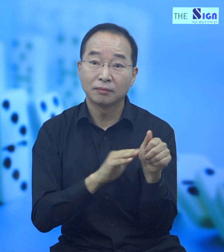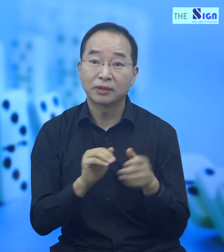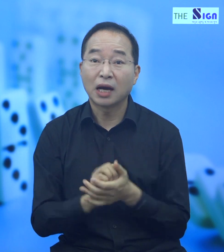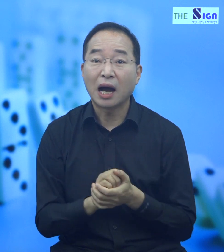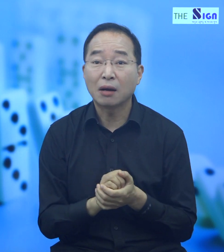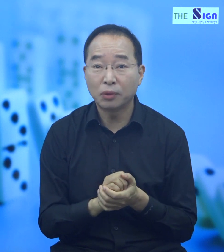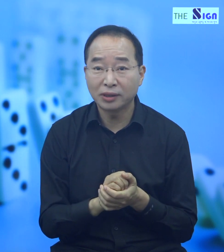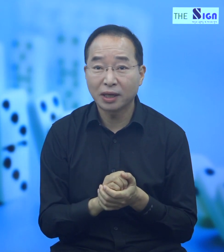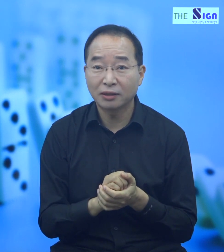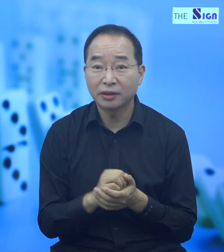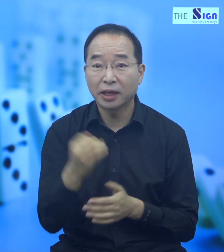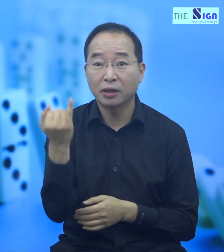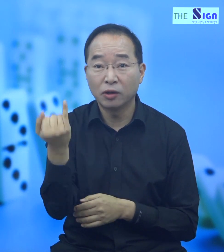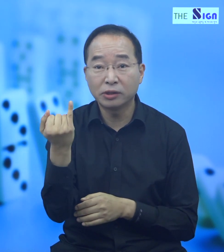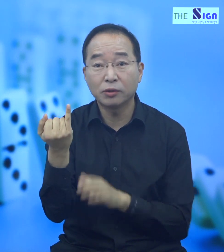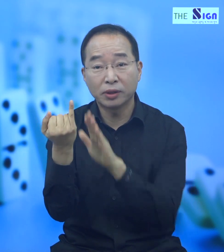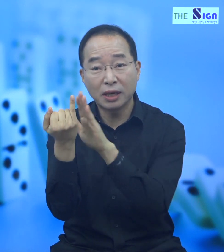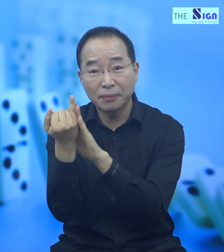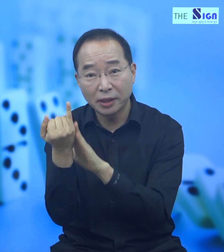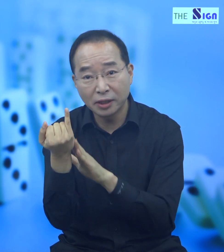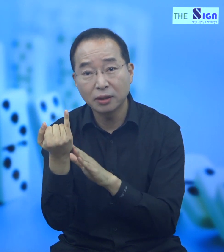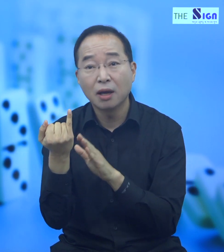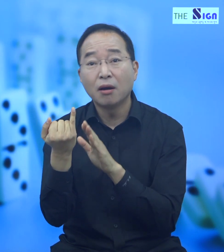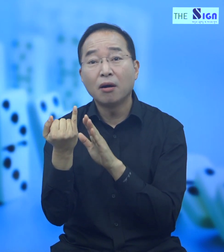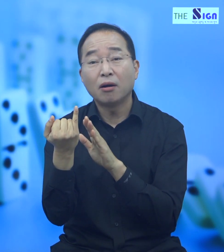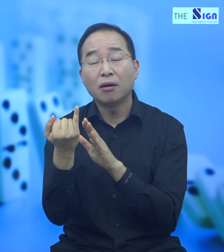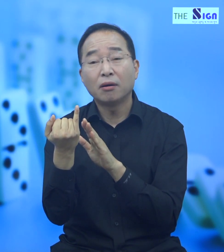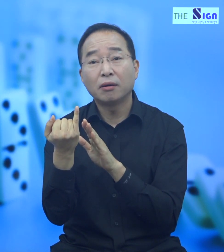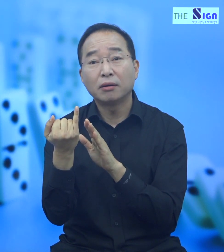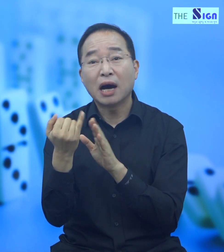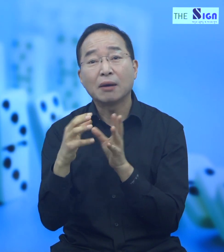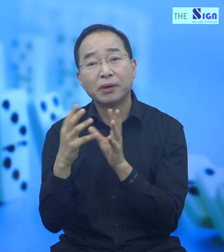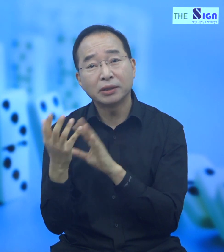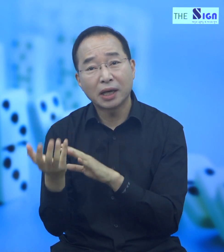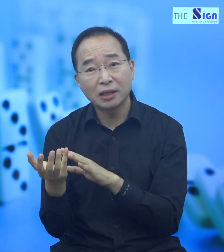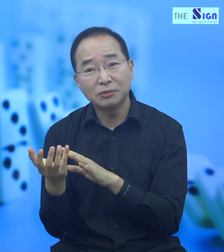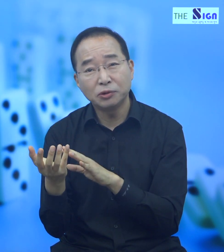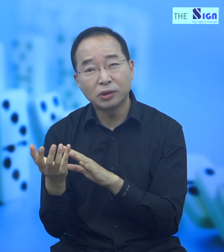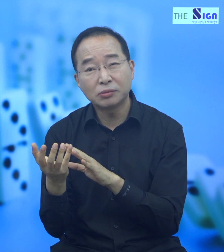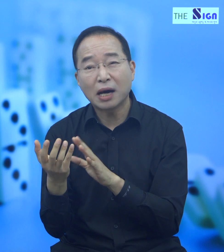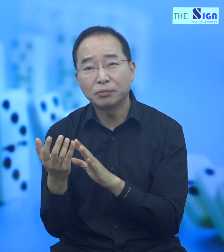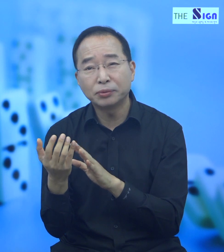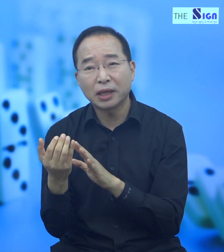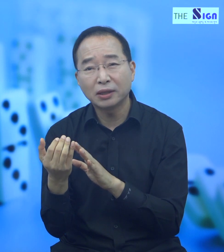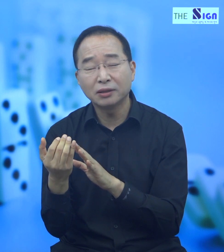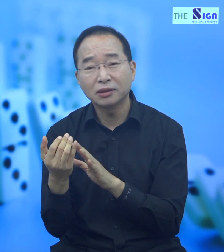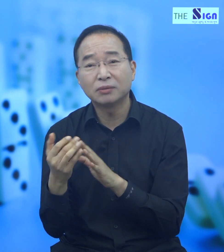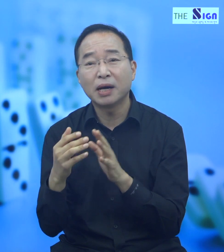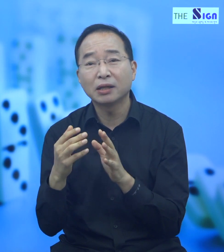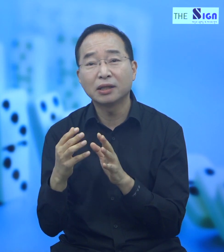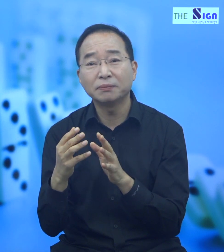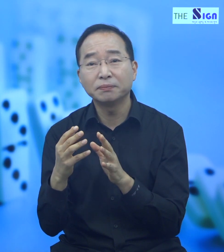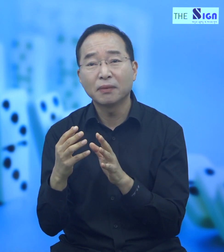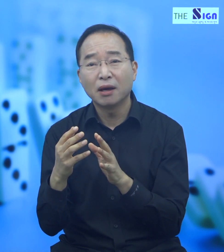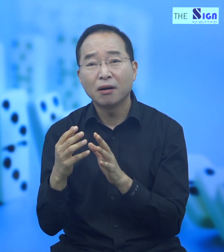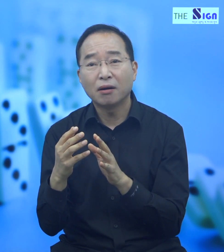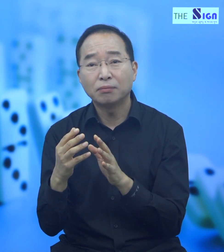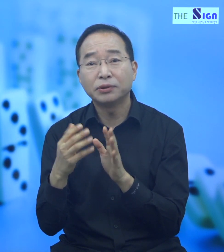자, 아부한다라는데 여기서 이렇게 하면은 아부한다라는 의미도 되지만 아부보다는 그만큼